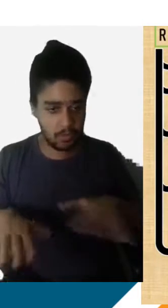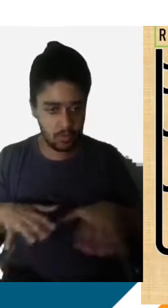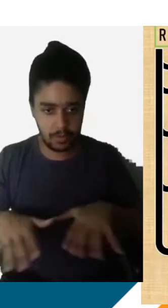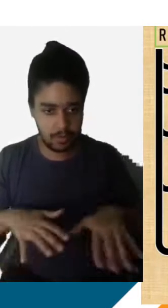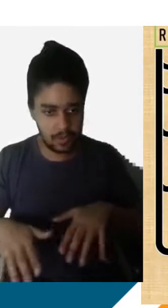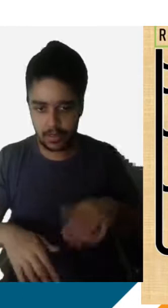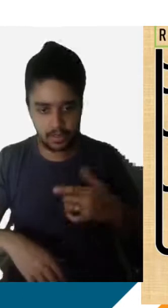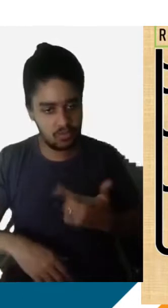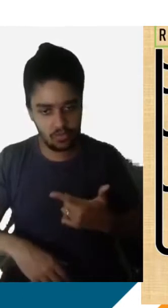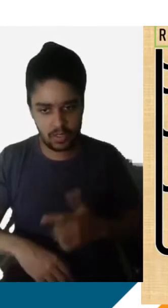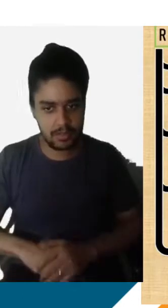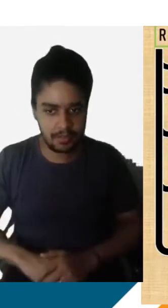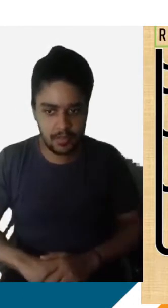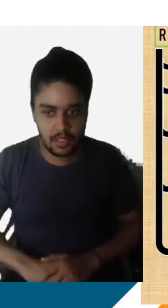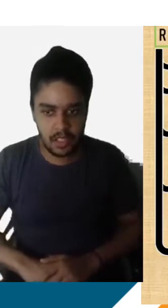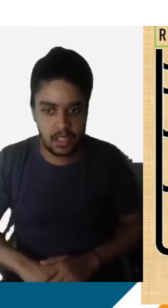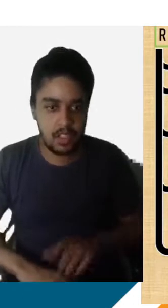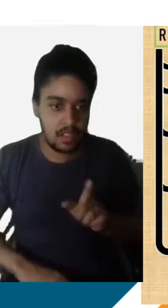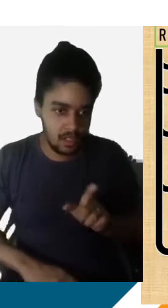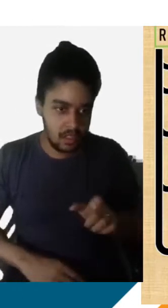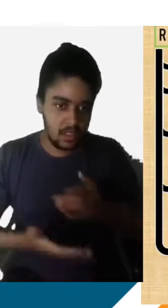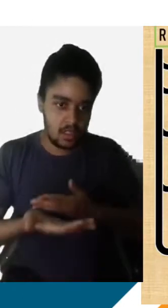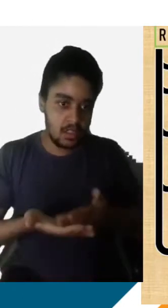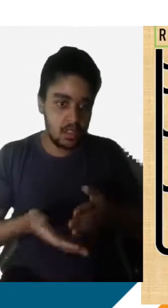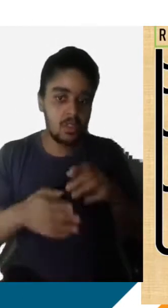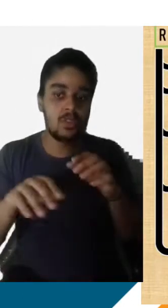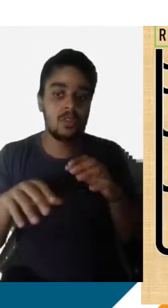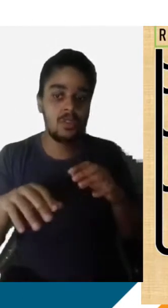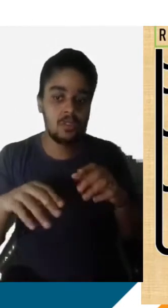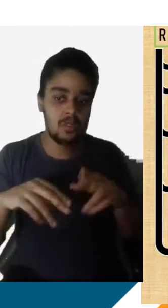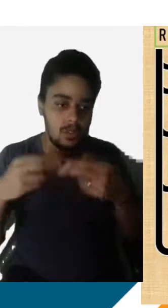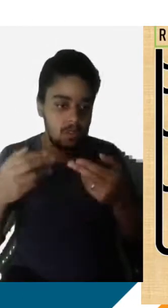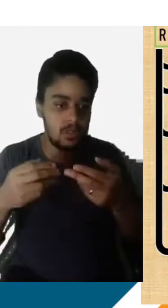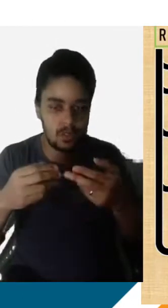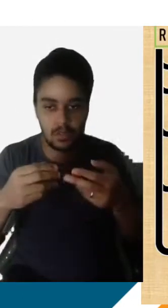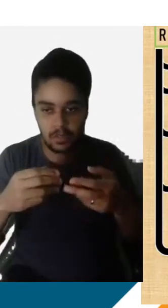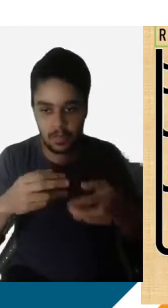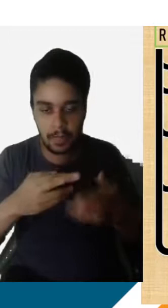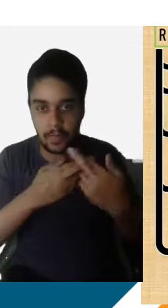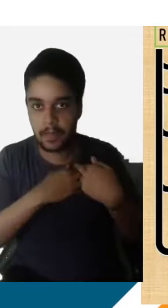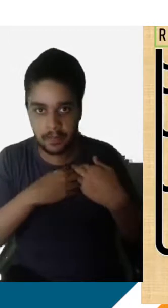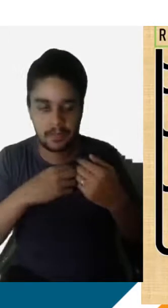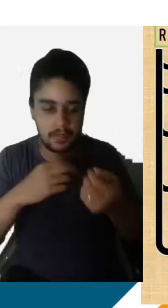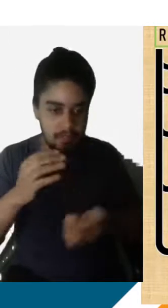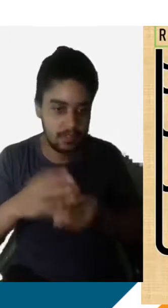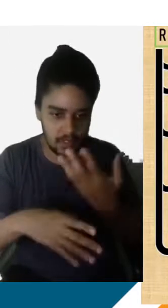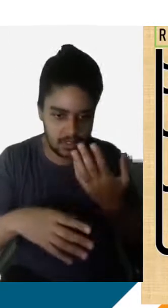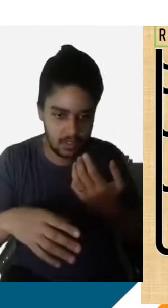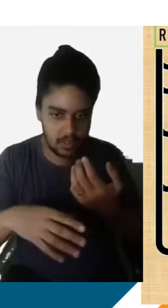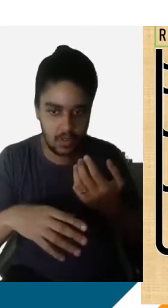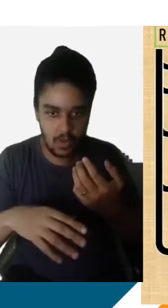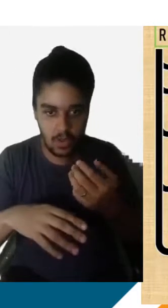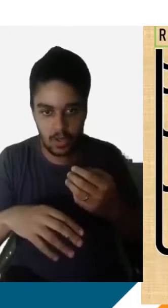movimento orogenético, de como a gente viu no início, né? Movimentos orogenéticos responsáveis pela